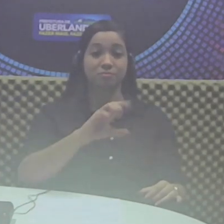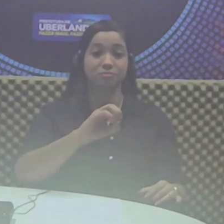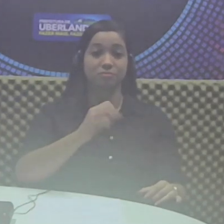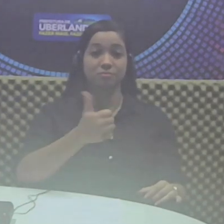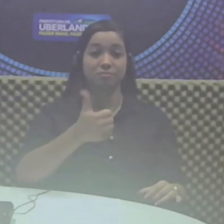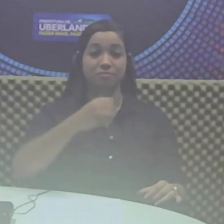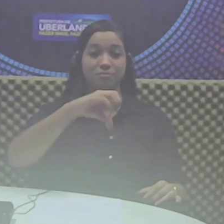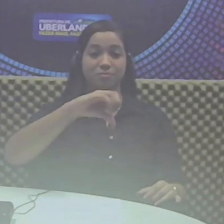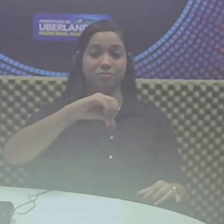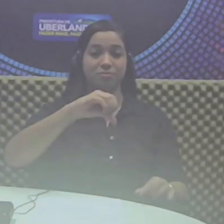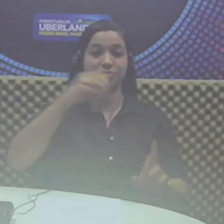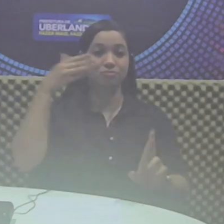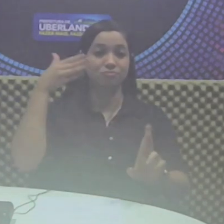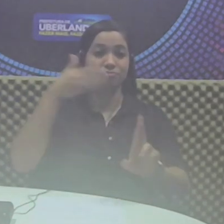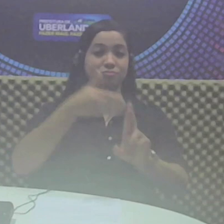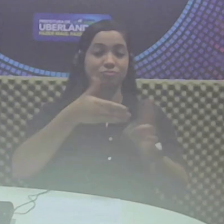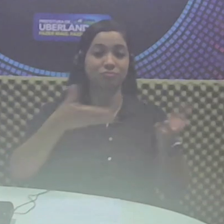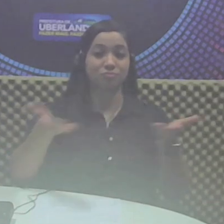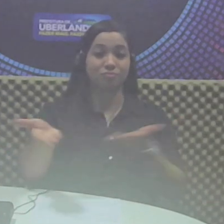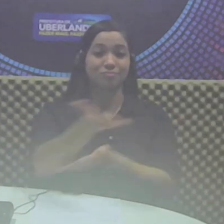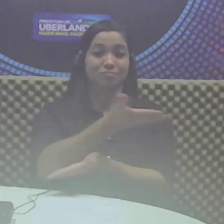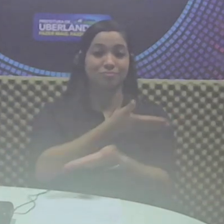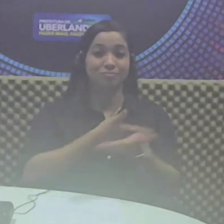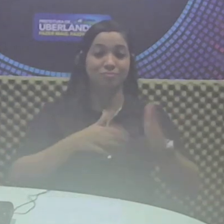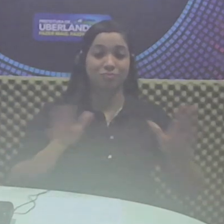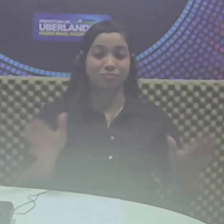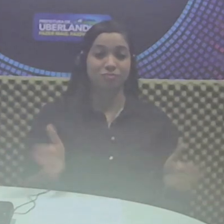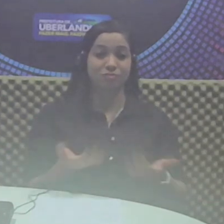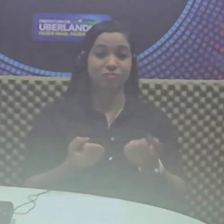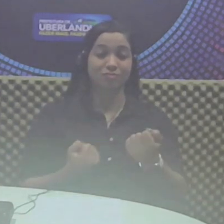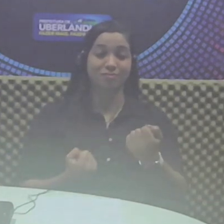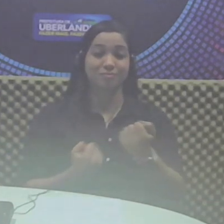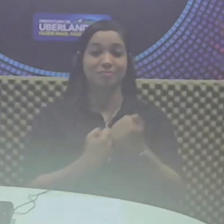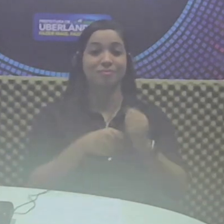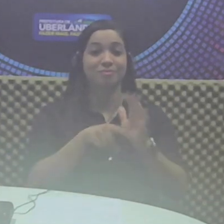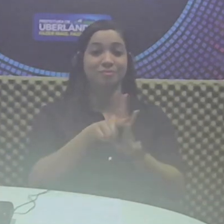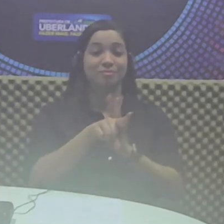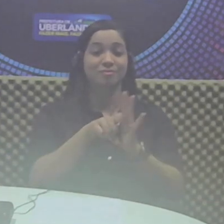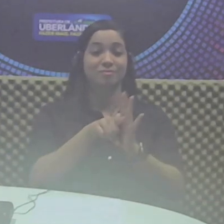colaborador para estímulo e apoio a pesquisas no setor